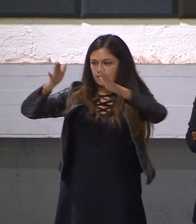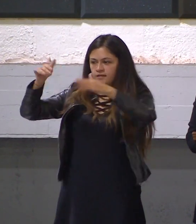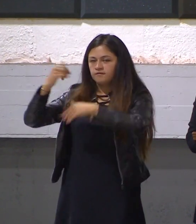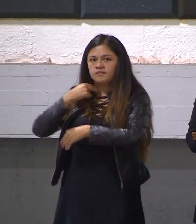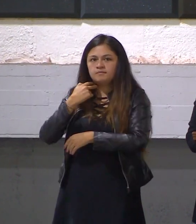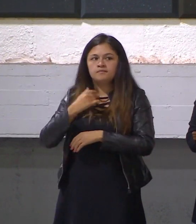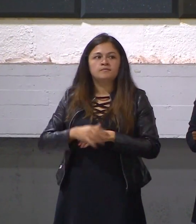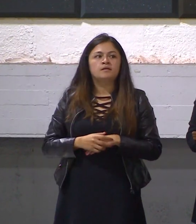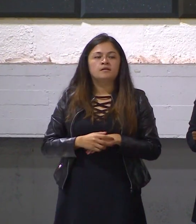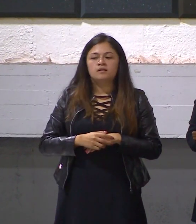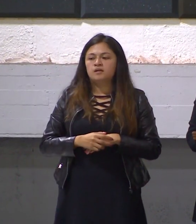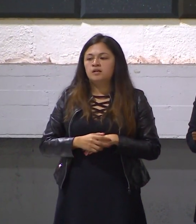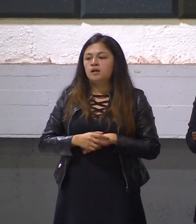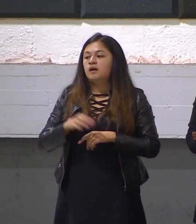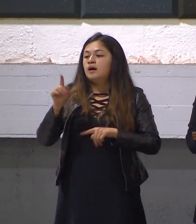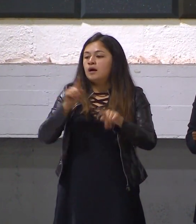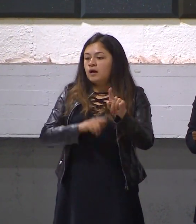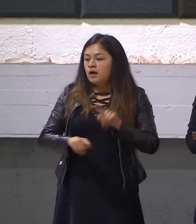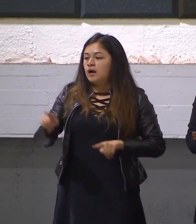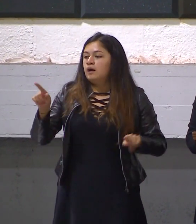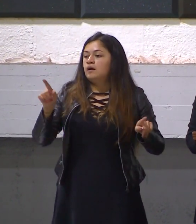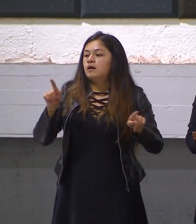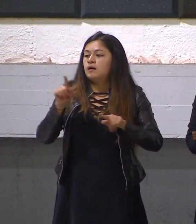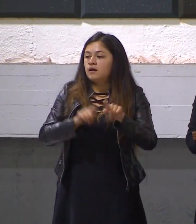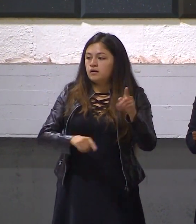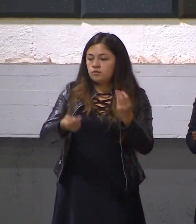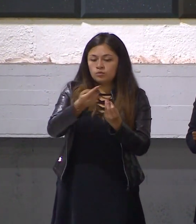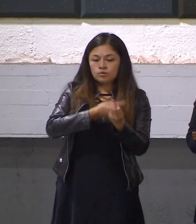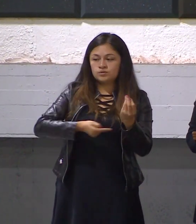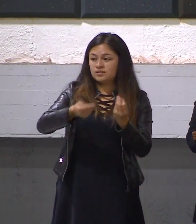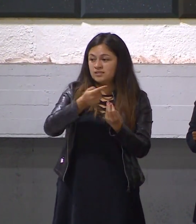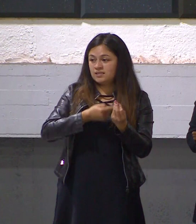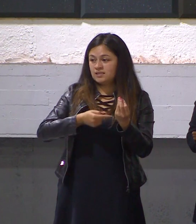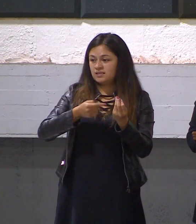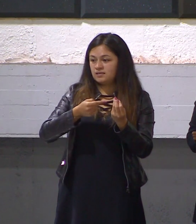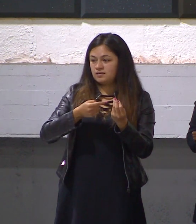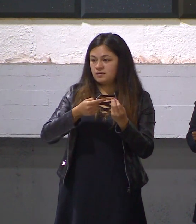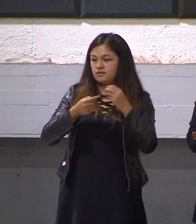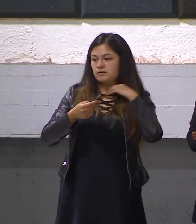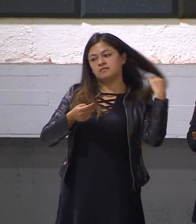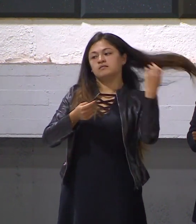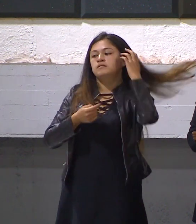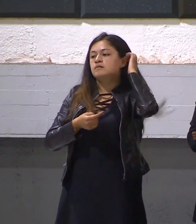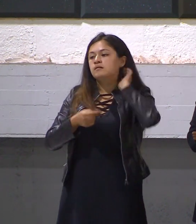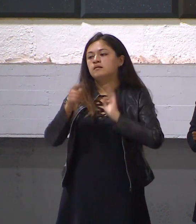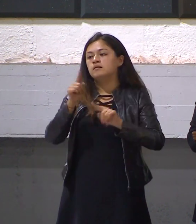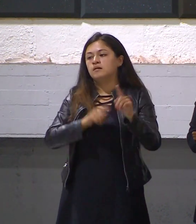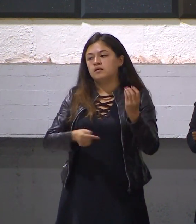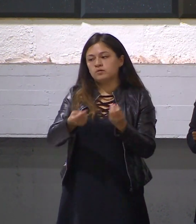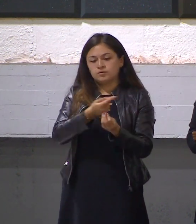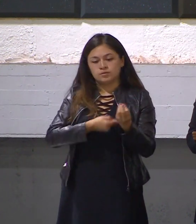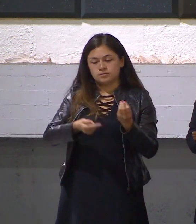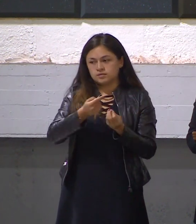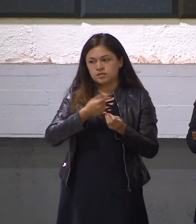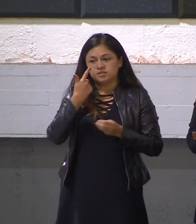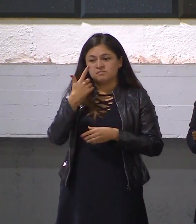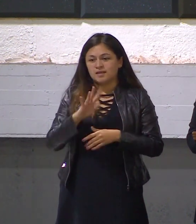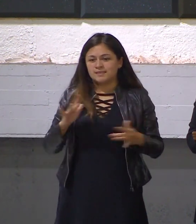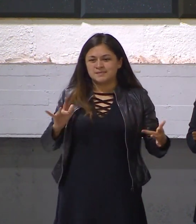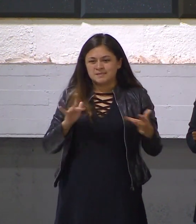unos diseños que en realidad desafortunadamente no atienden a lo que nosotros necesitamos